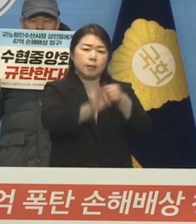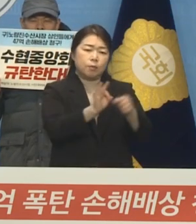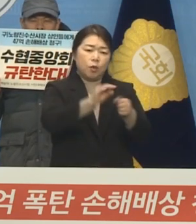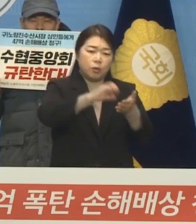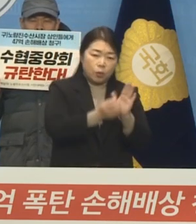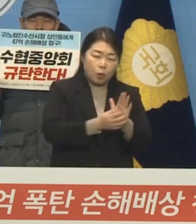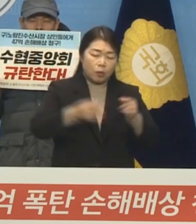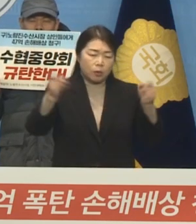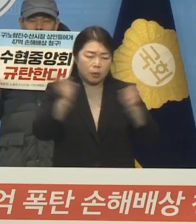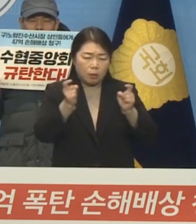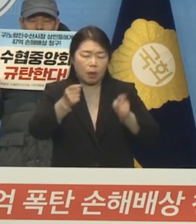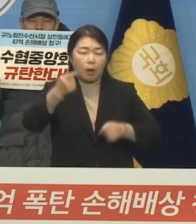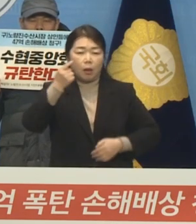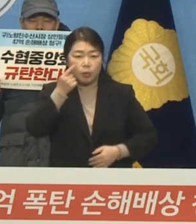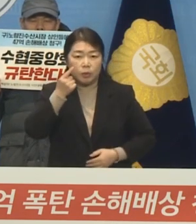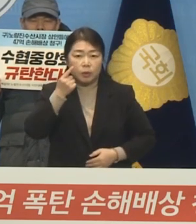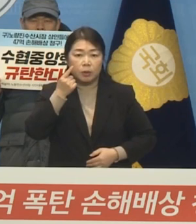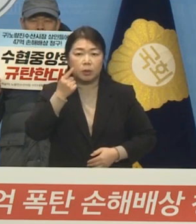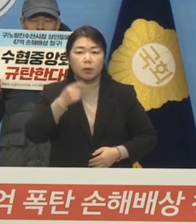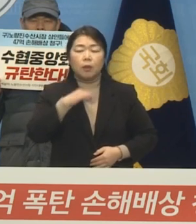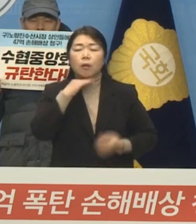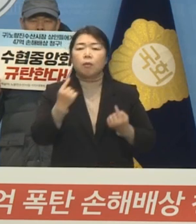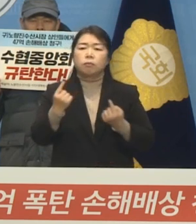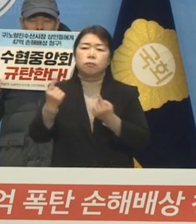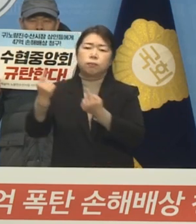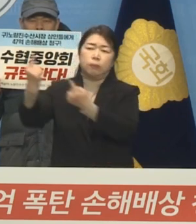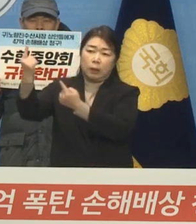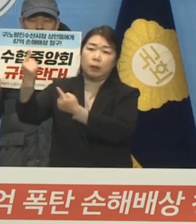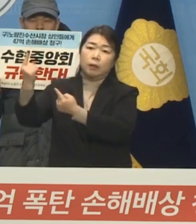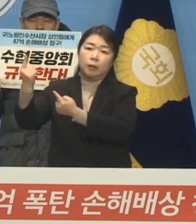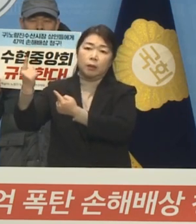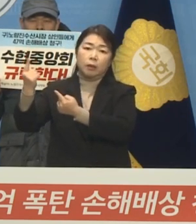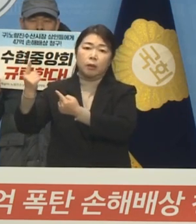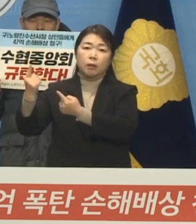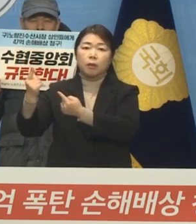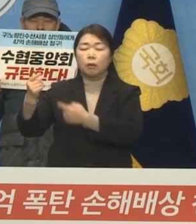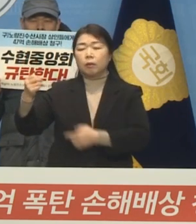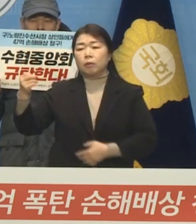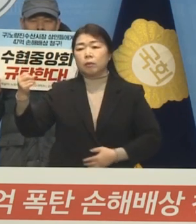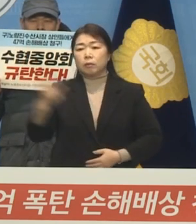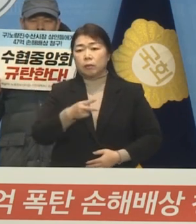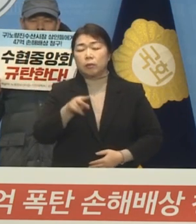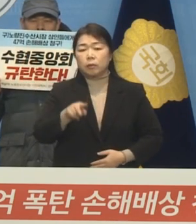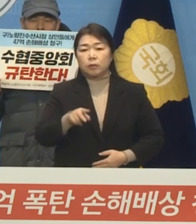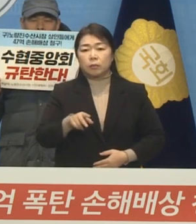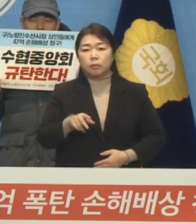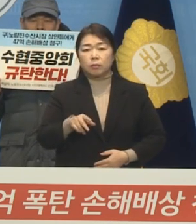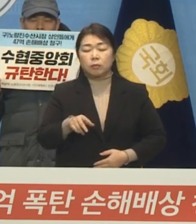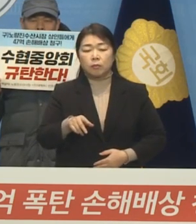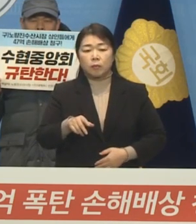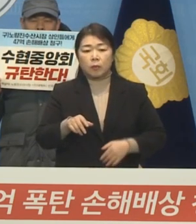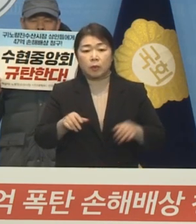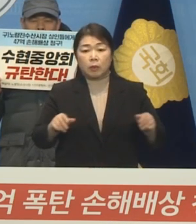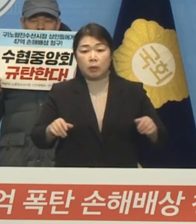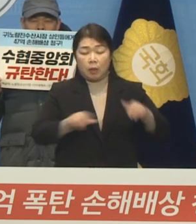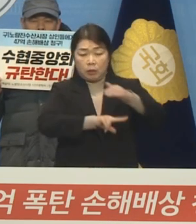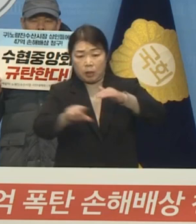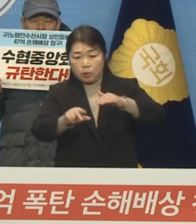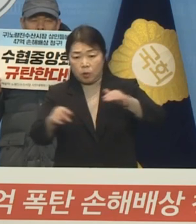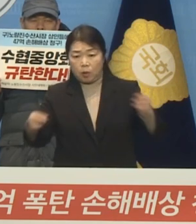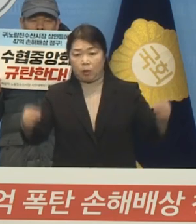보니까 지금 연료하신 분들이 너무 많고 참 그리고 지금 뭐 역전 위에서 생활을 하고